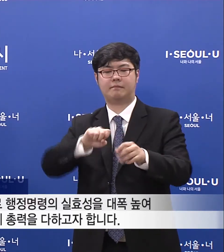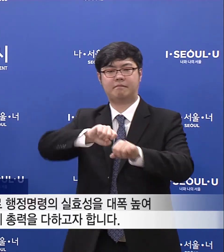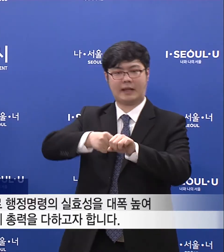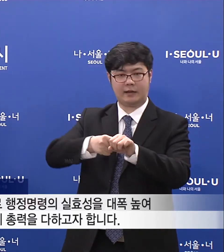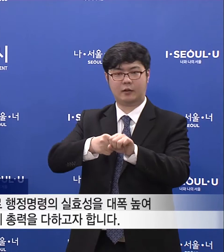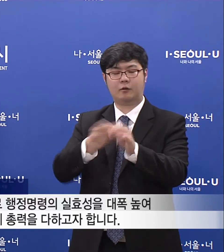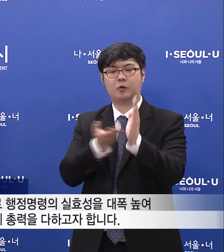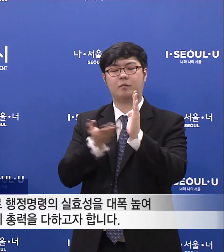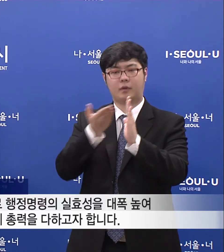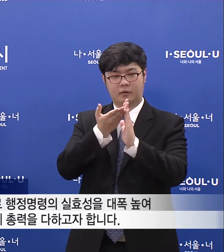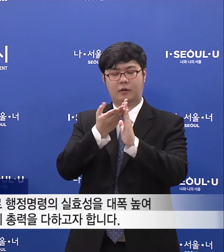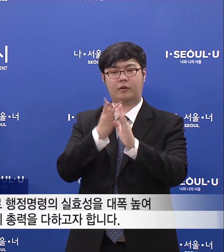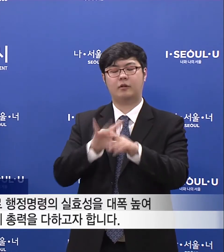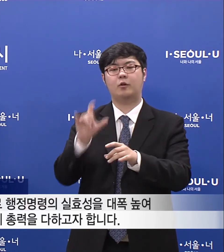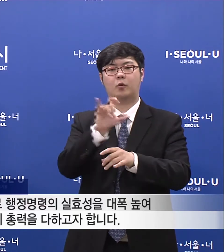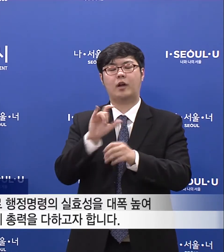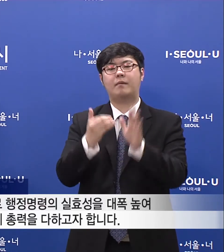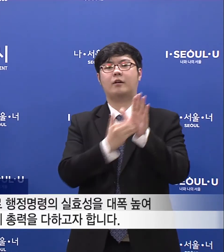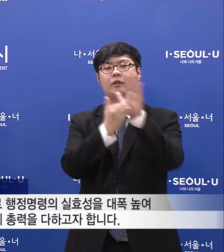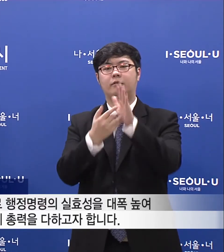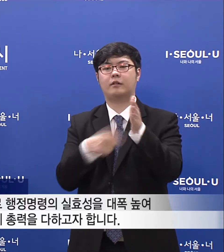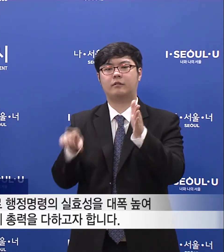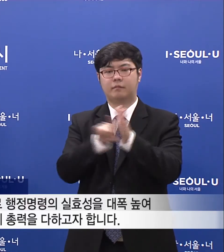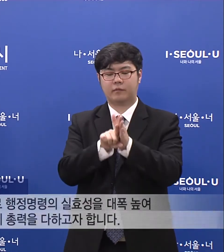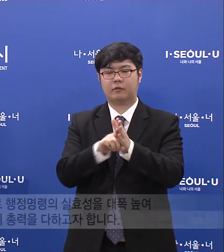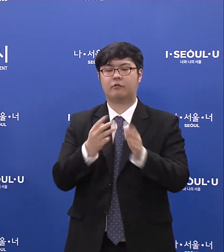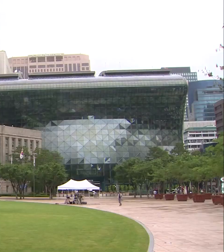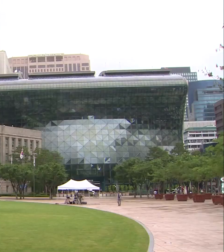확산세를 억제하는 데 총력을 다하고자 합니다.